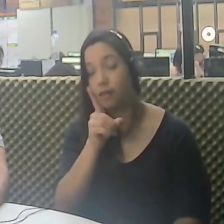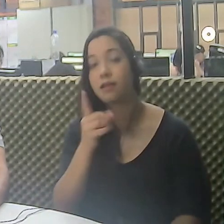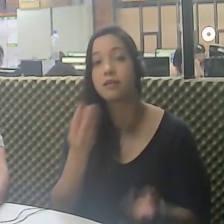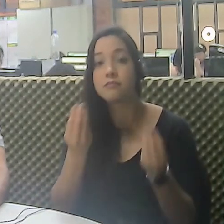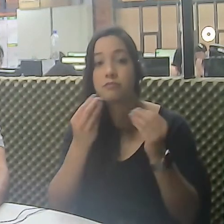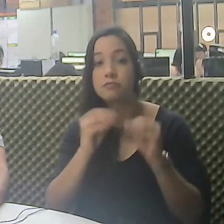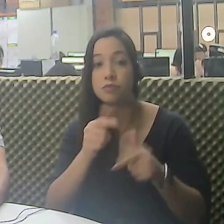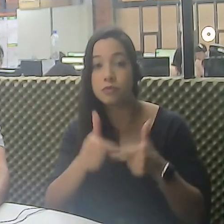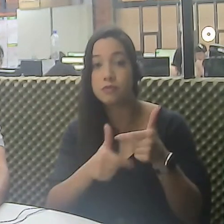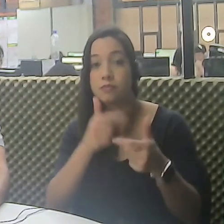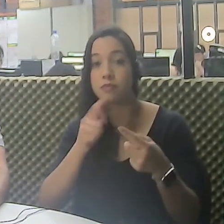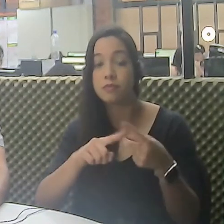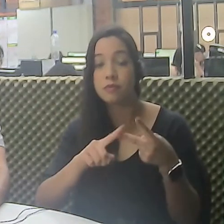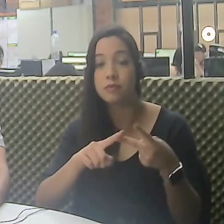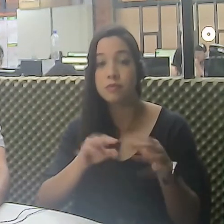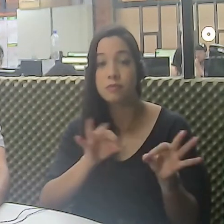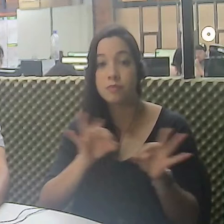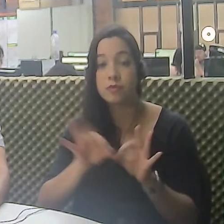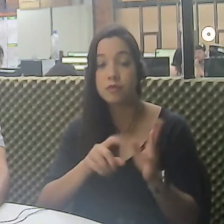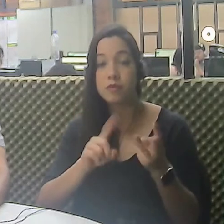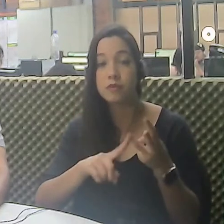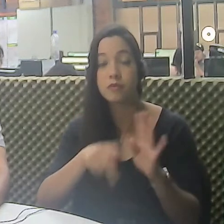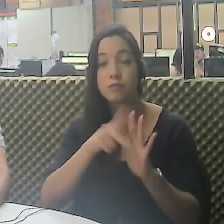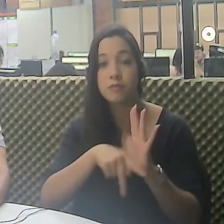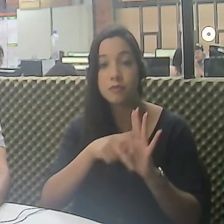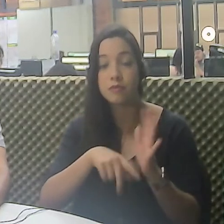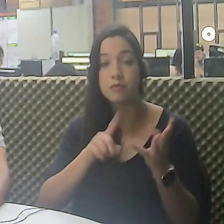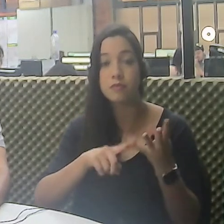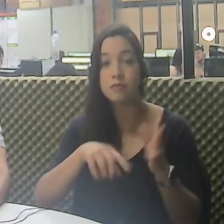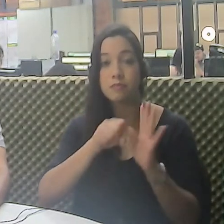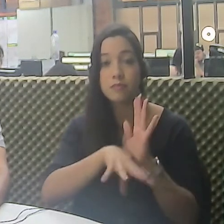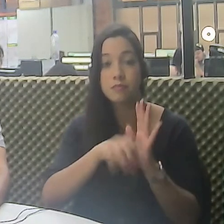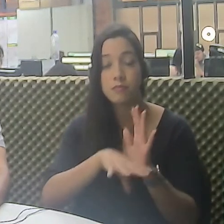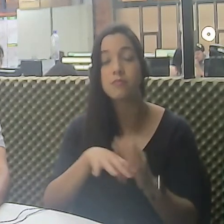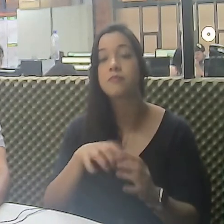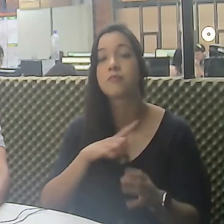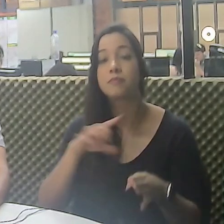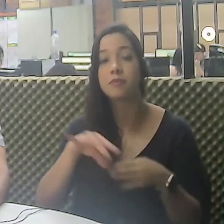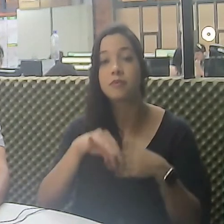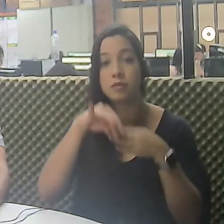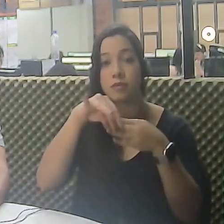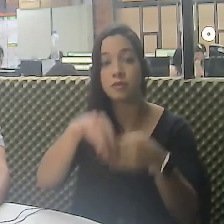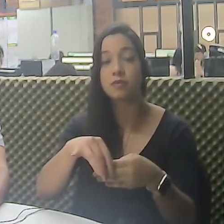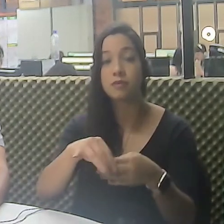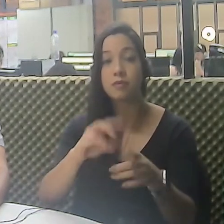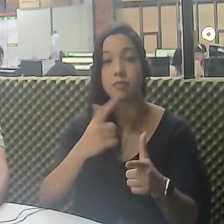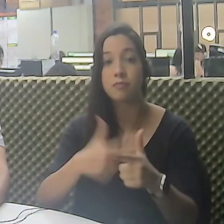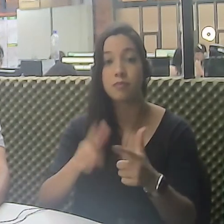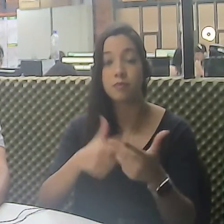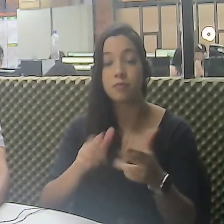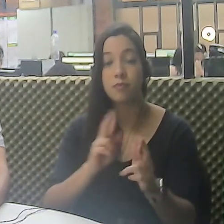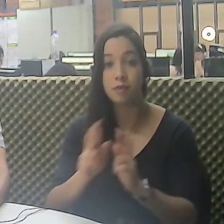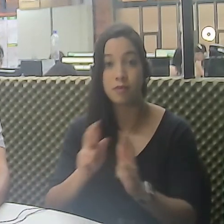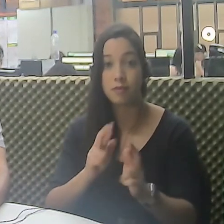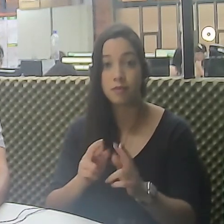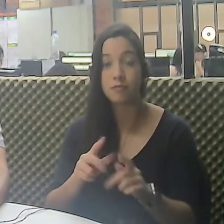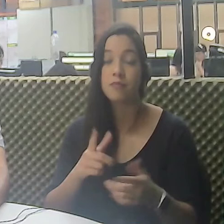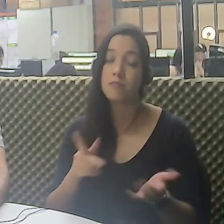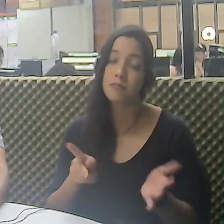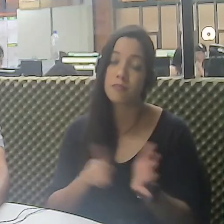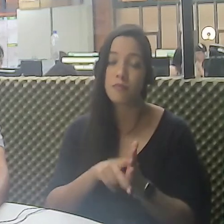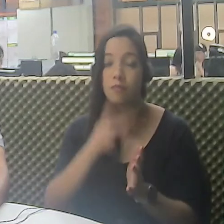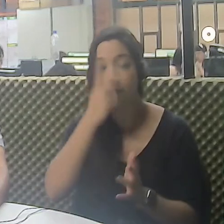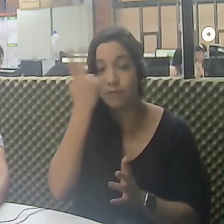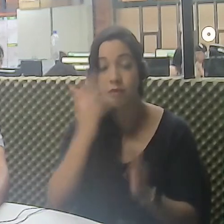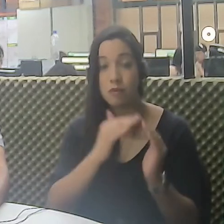inserção em serviços, programas, projetos e benefícios, além de fornecer encaminhamentos para solucionar demandas apresentadas